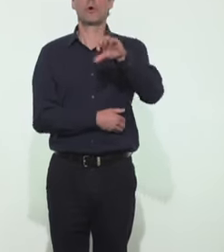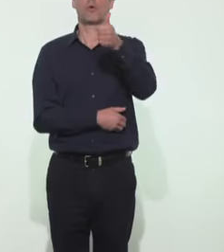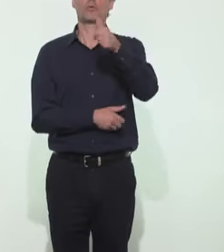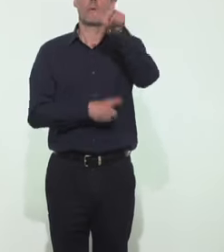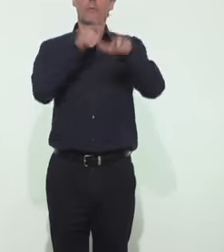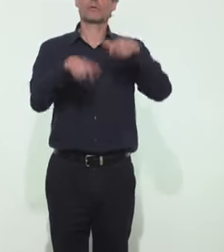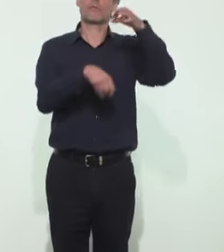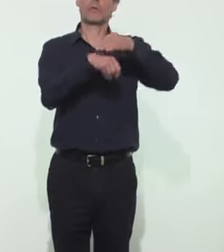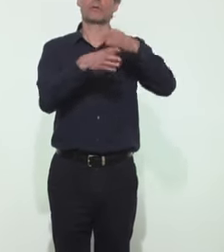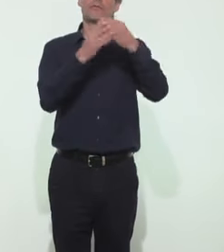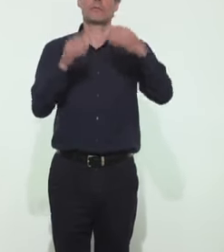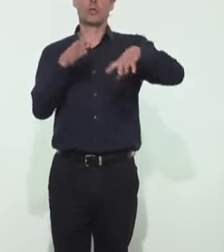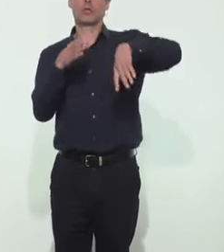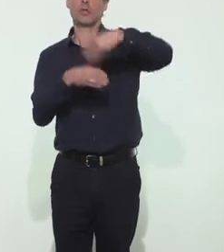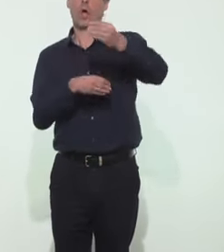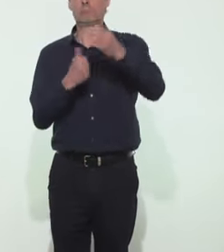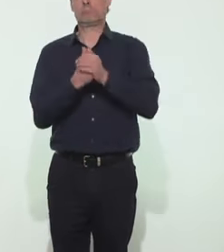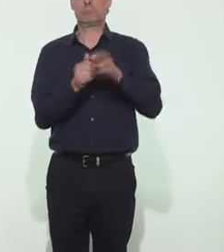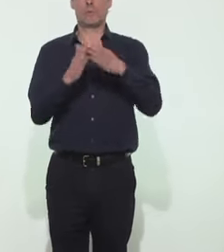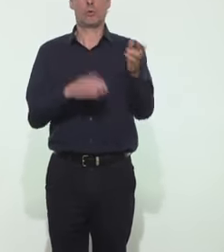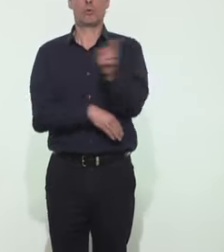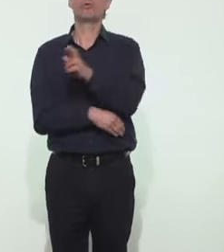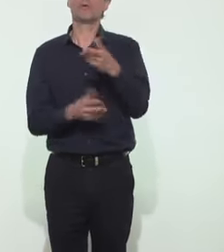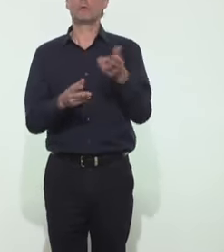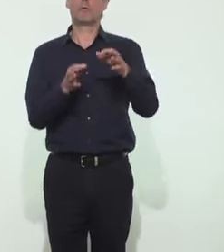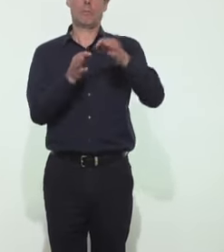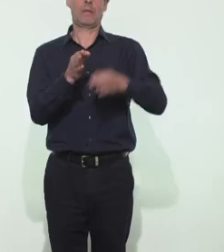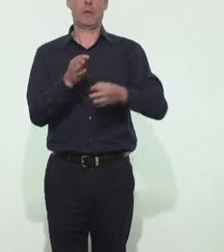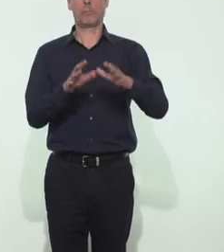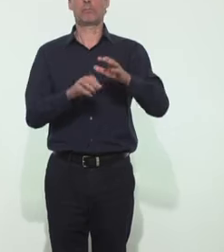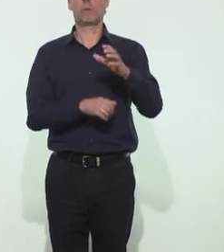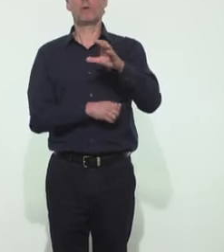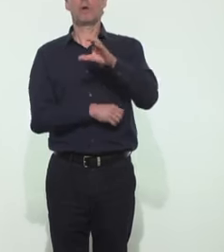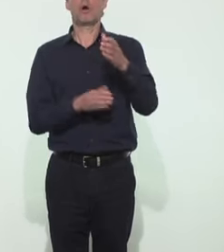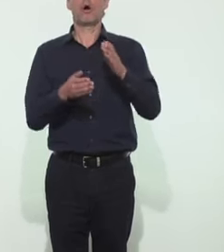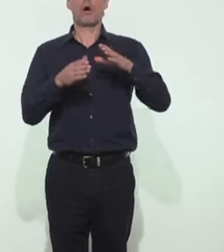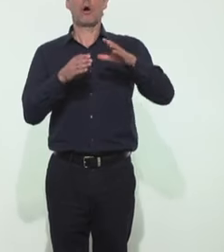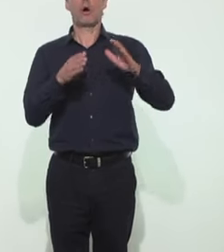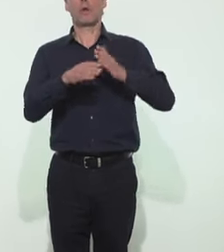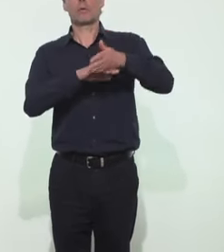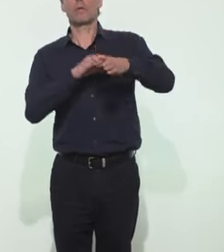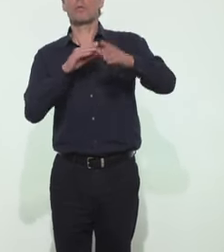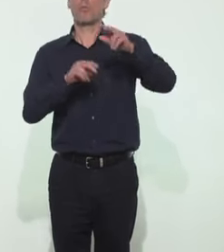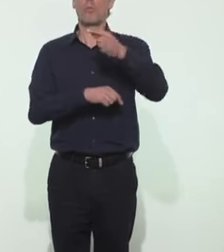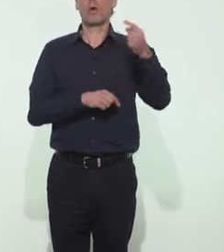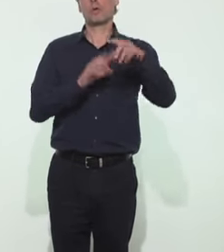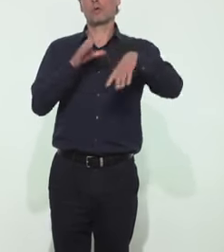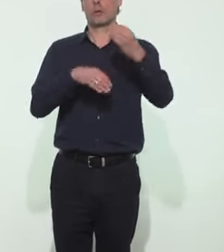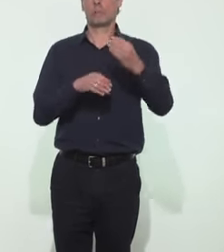les 711 que je vous donne de plus sont donc bien un solde les entrées - les sorties